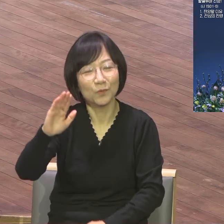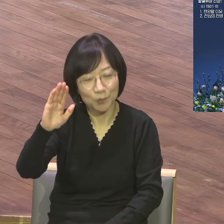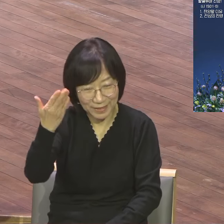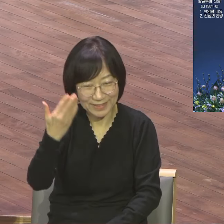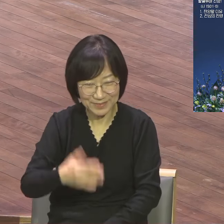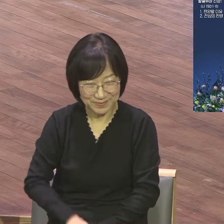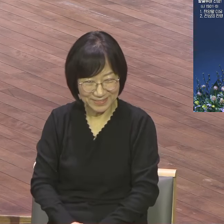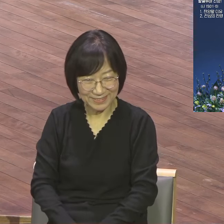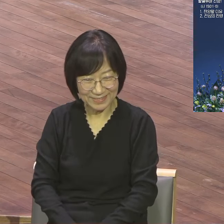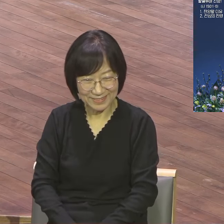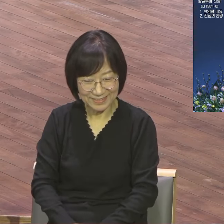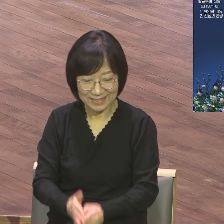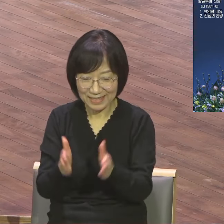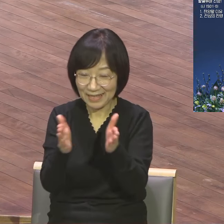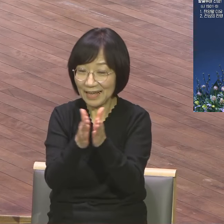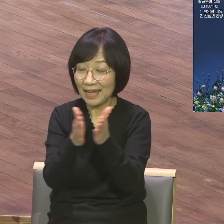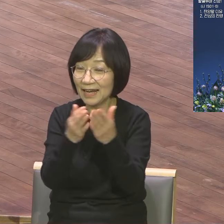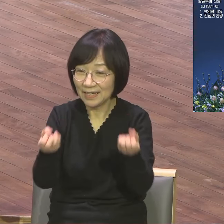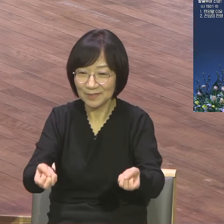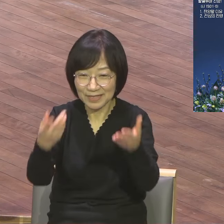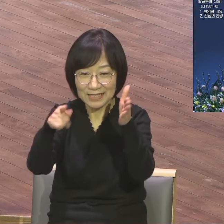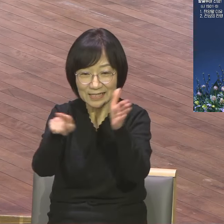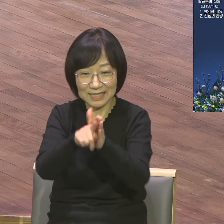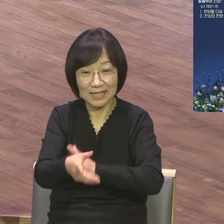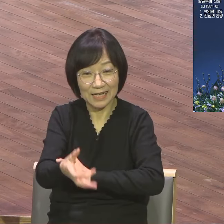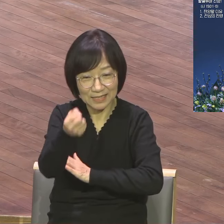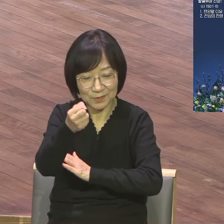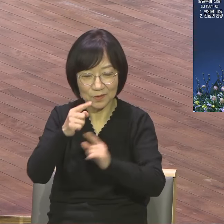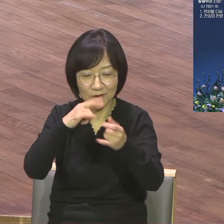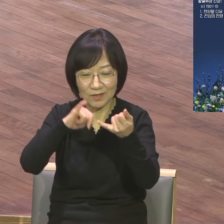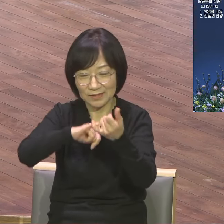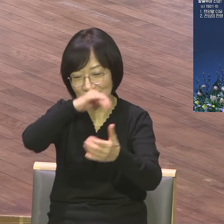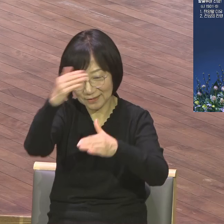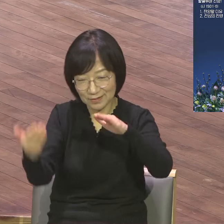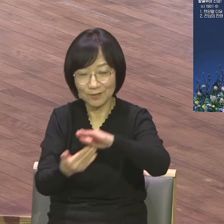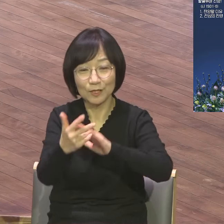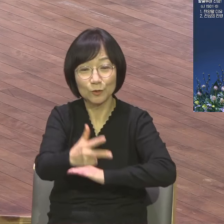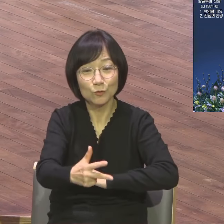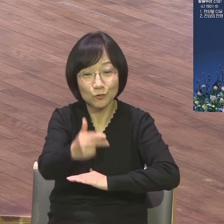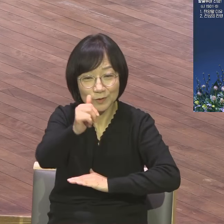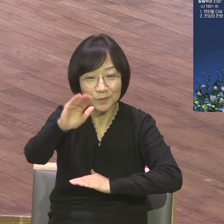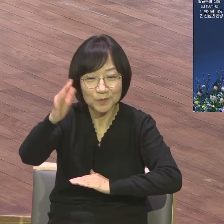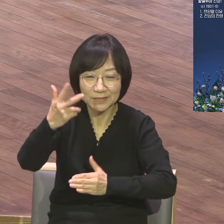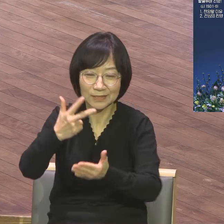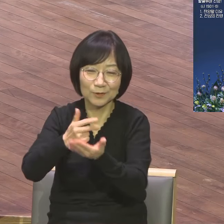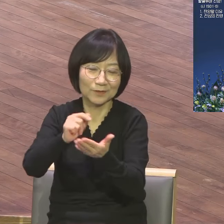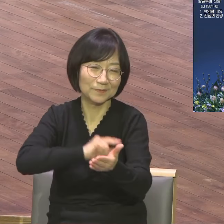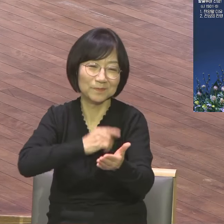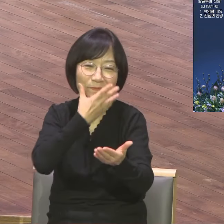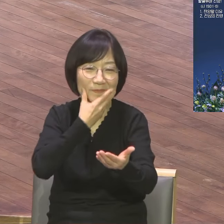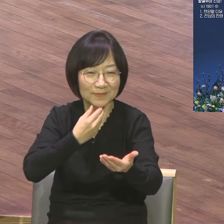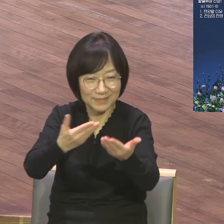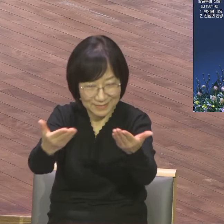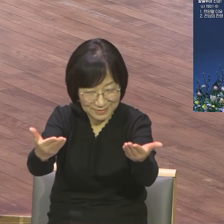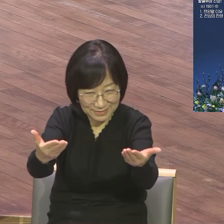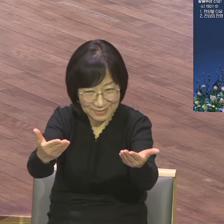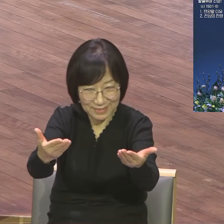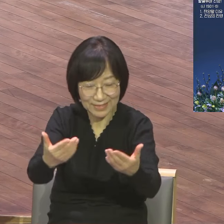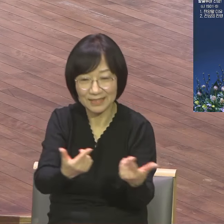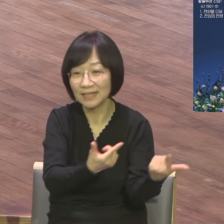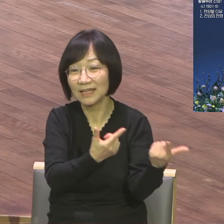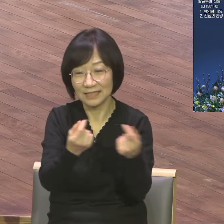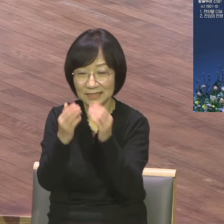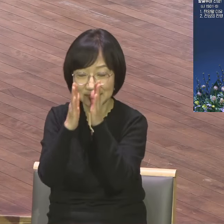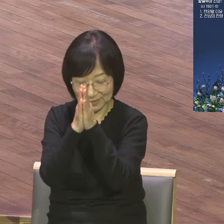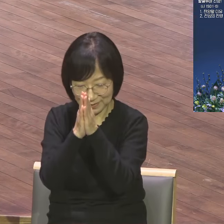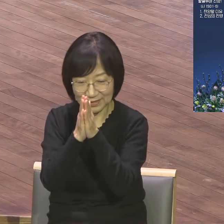이런 할렐루야 신앙으로 언약 성취의 주역들 다 되시기를 주님으로 축복합니다. 주신 말씀